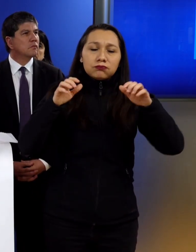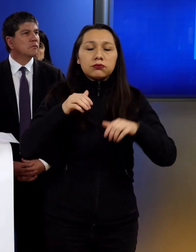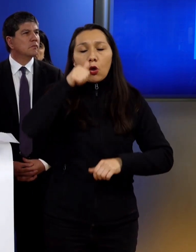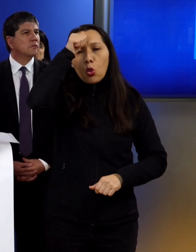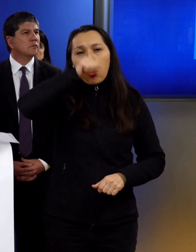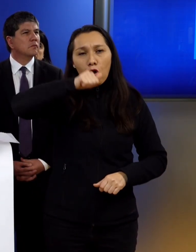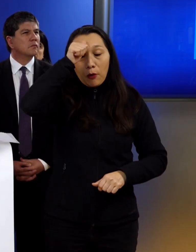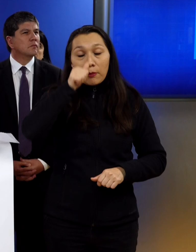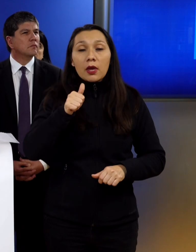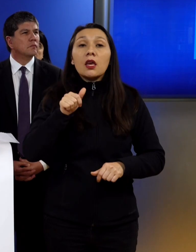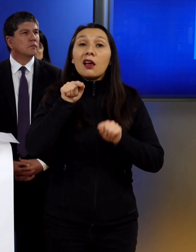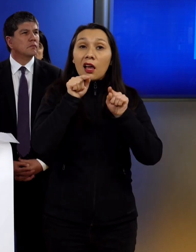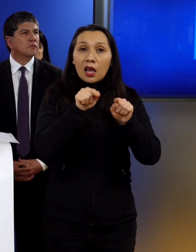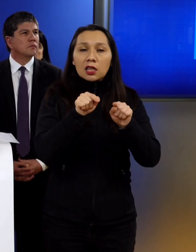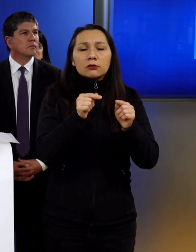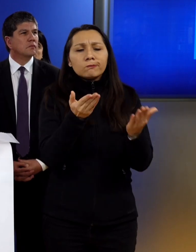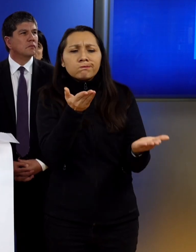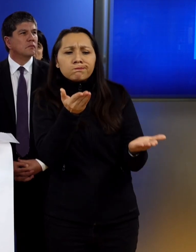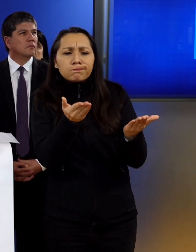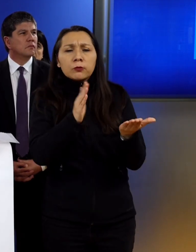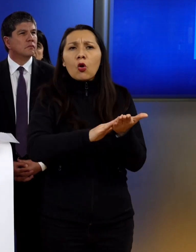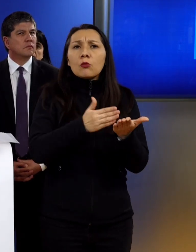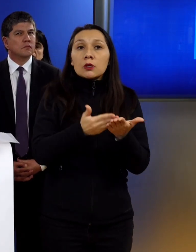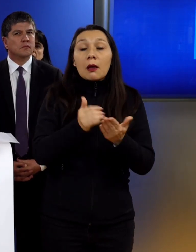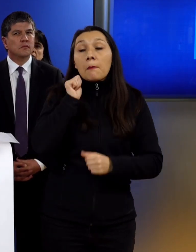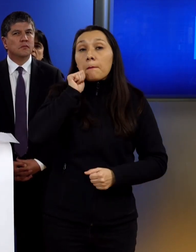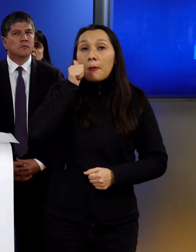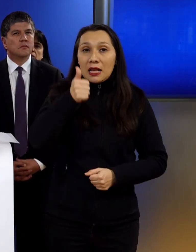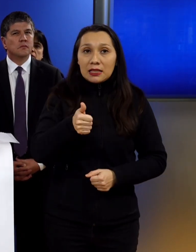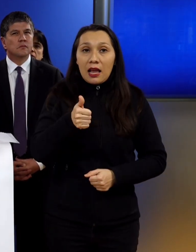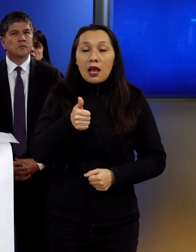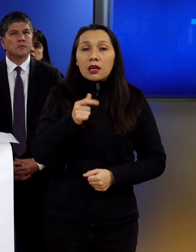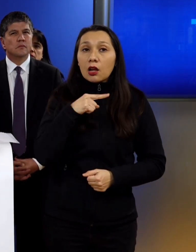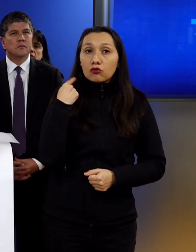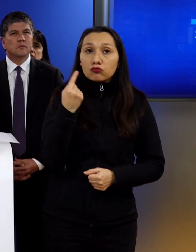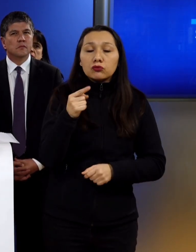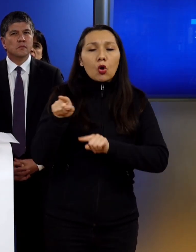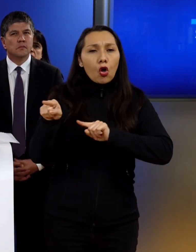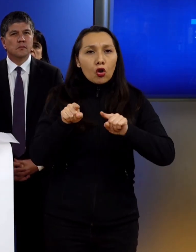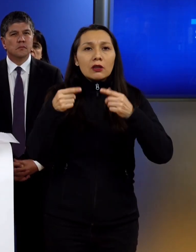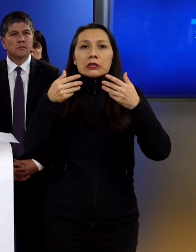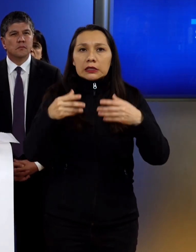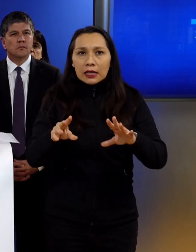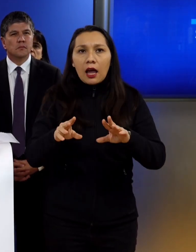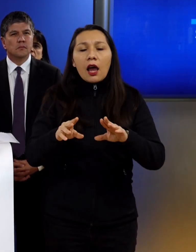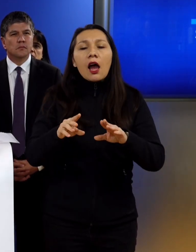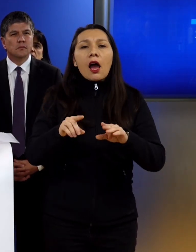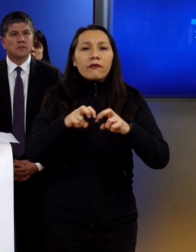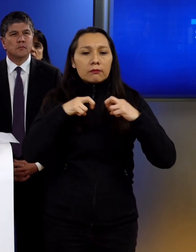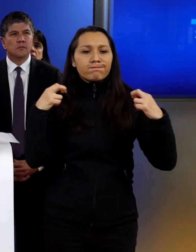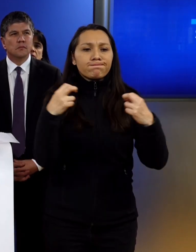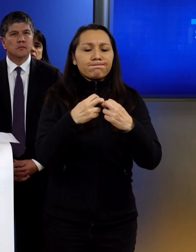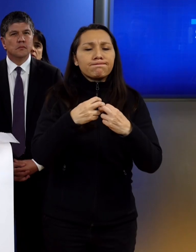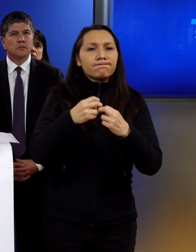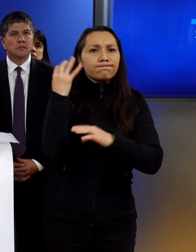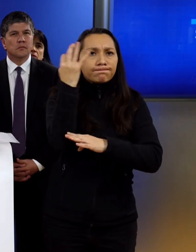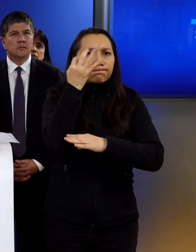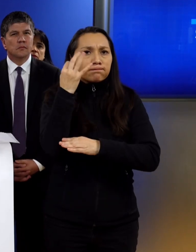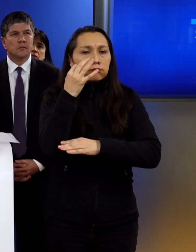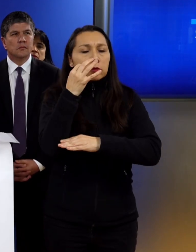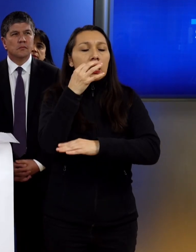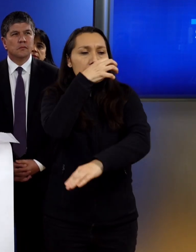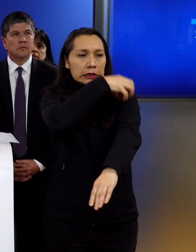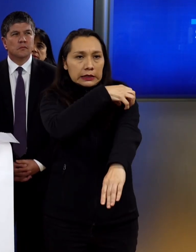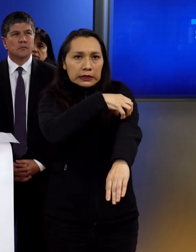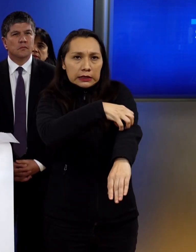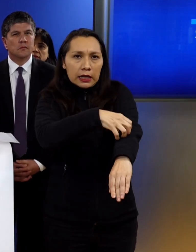día domingo. Ese evento está en evaluación. Mañana está coordinada ya la realización de una mesa técnica con todas las regiones del